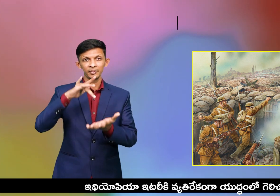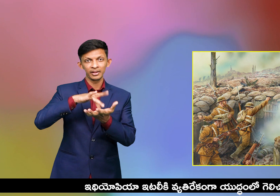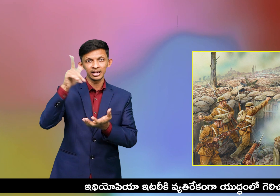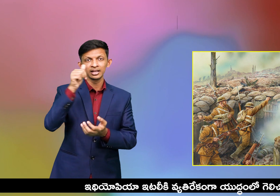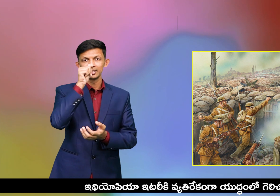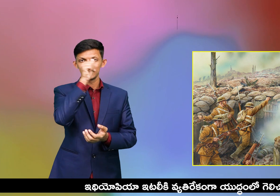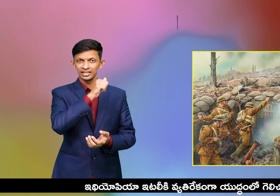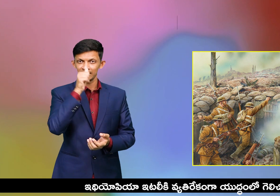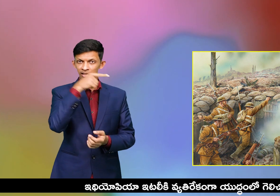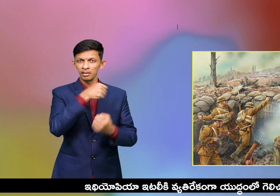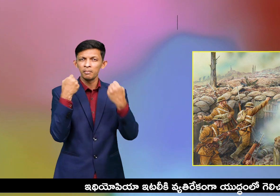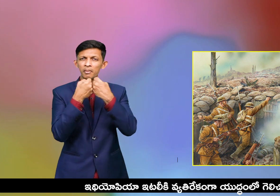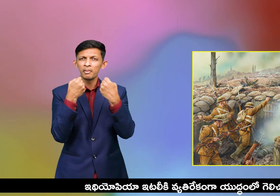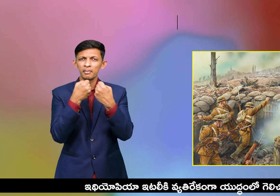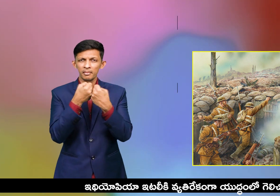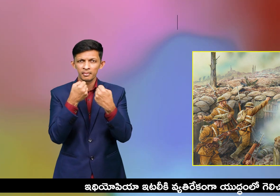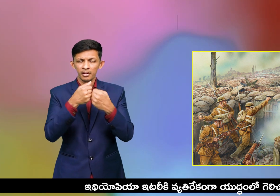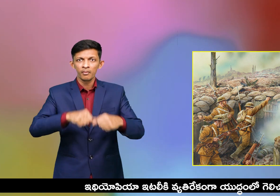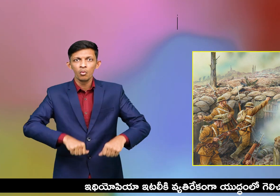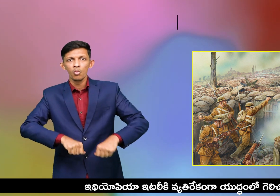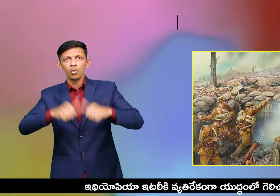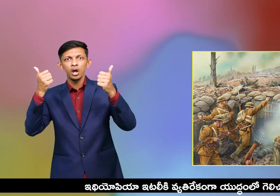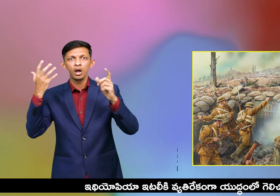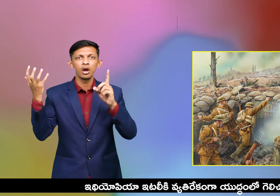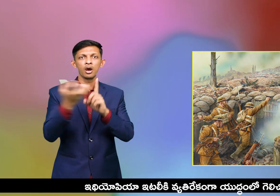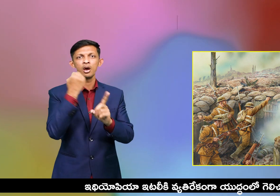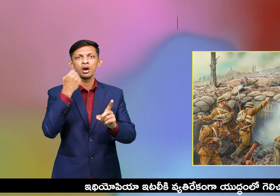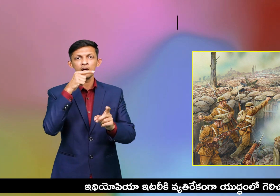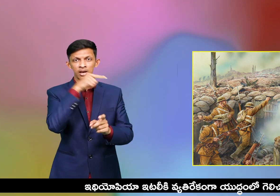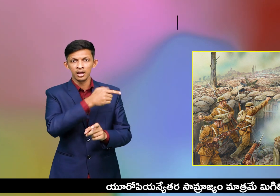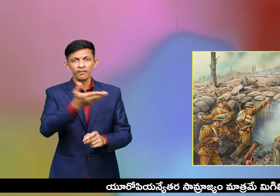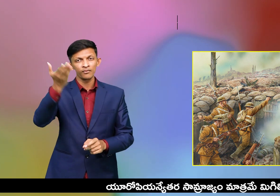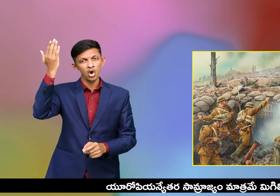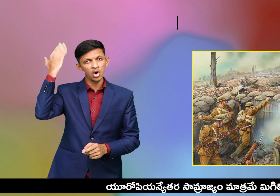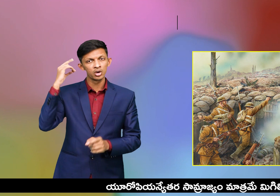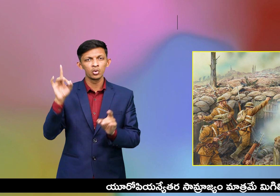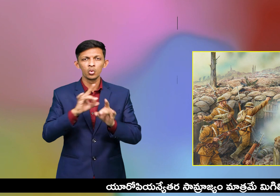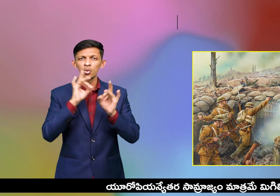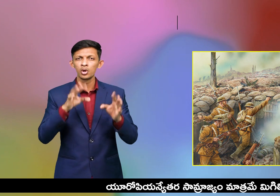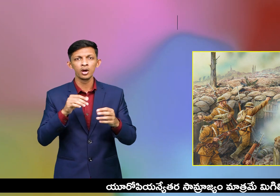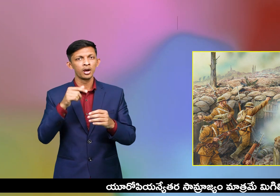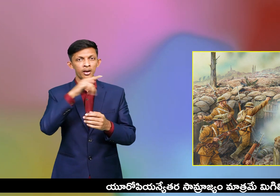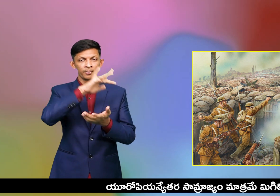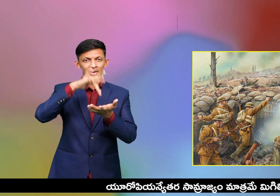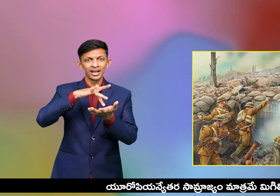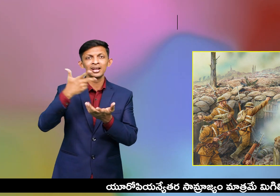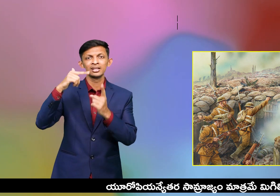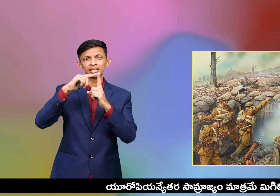ఇథియోపియా ఇటలీకి వ్యతిరేకంగా యుద్ధంలో గెలిచింది మరియు యూరోపియన్యేతర సామ్రాజ్యం మాత్రమే మిగిలి ఉంది.